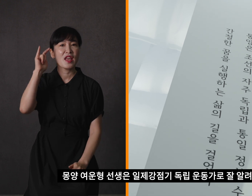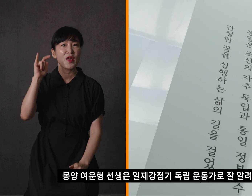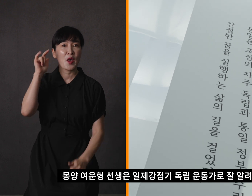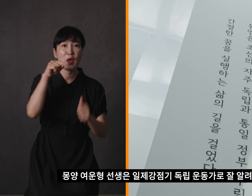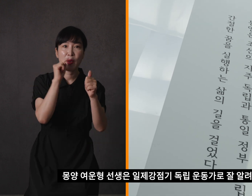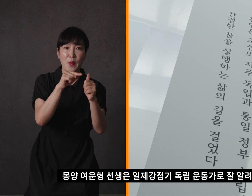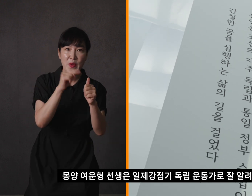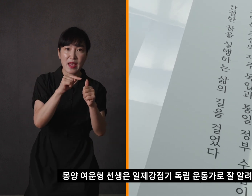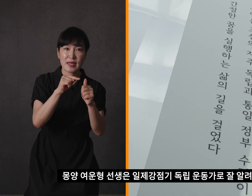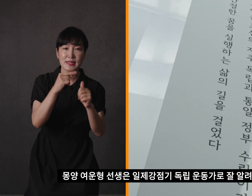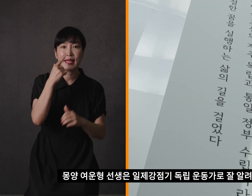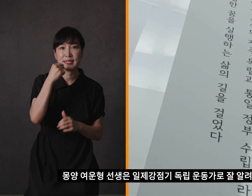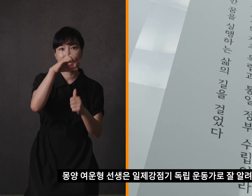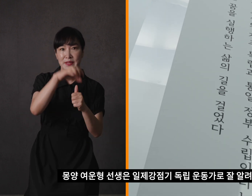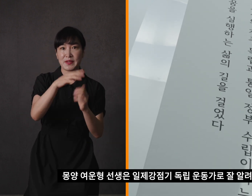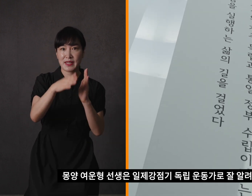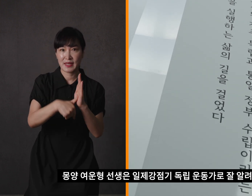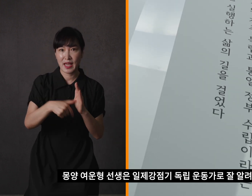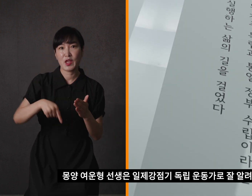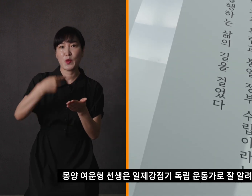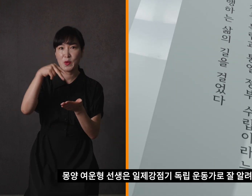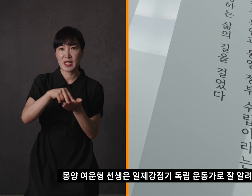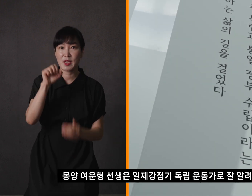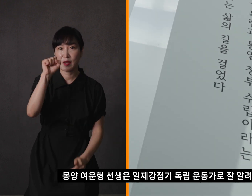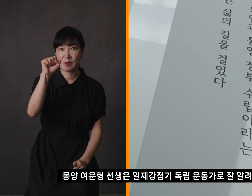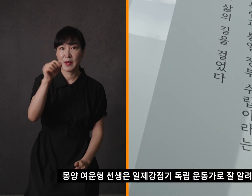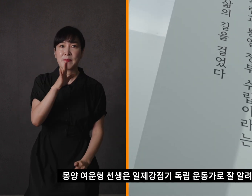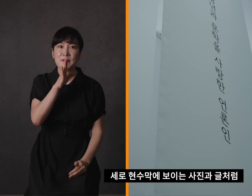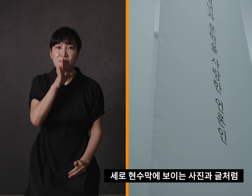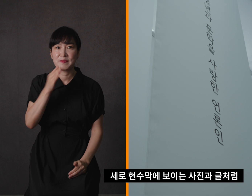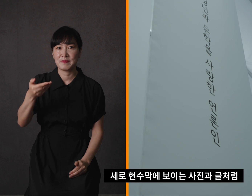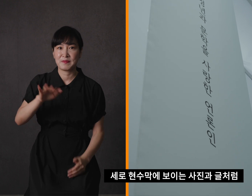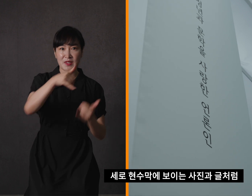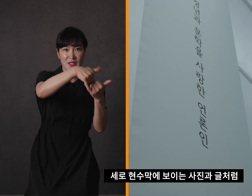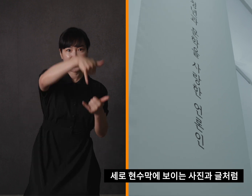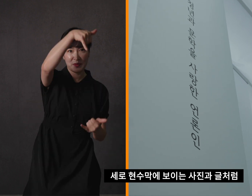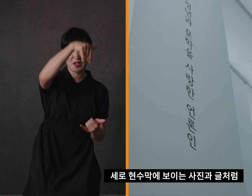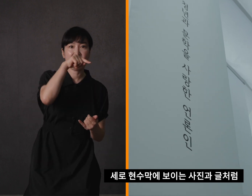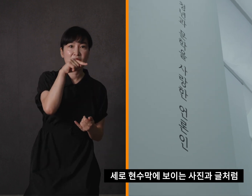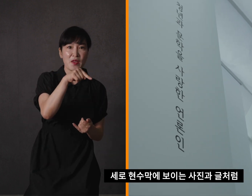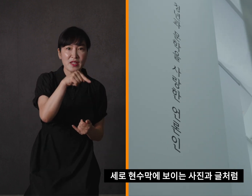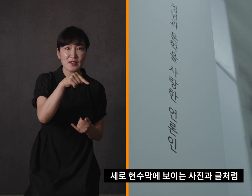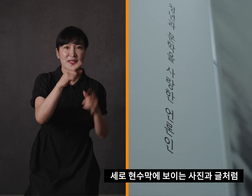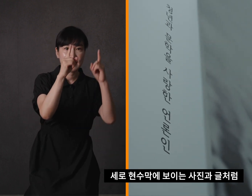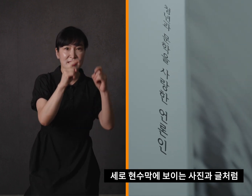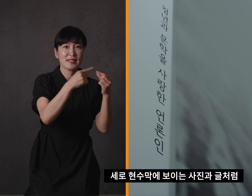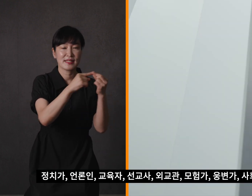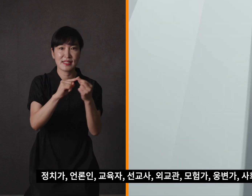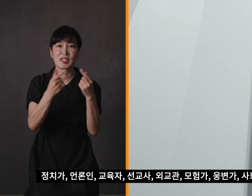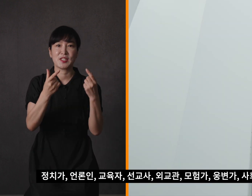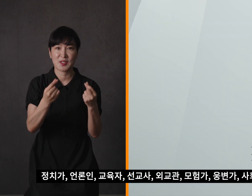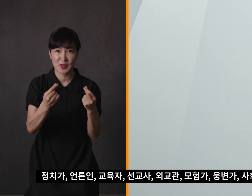몽양 여운형 선생은 일제강점기 독립운동가로 잘 알려져 있지만 새로 현수막에 보이는 사진과